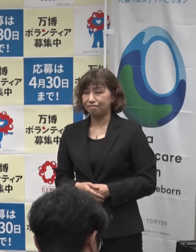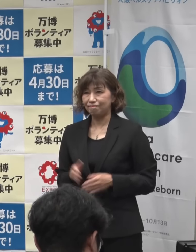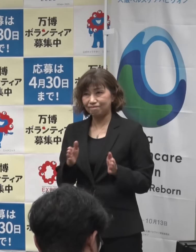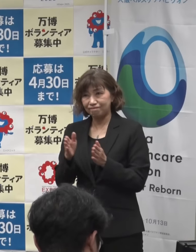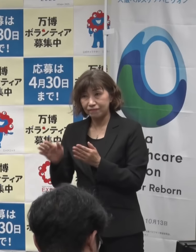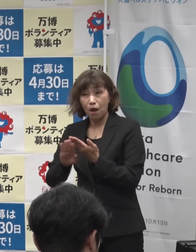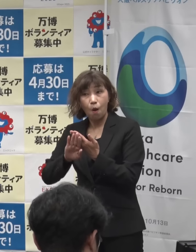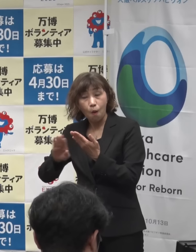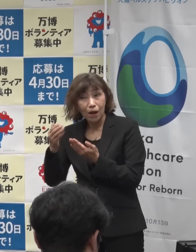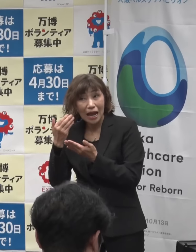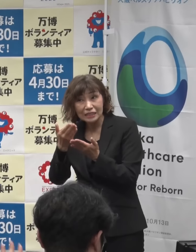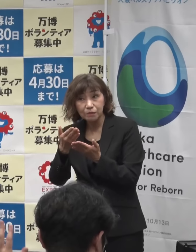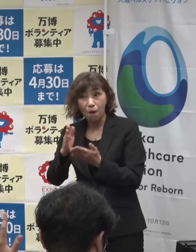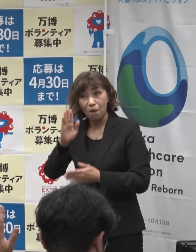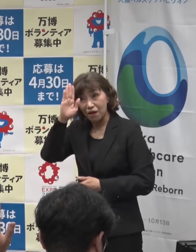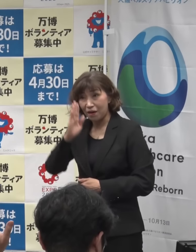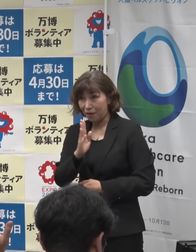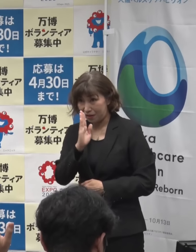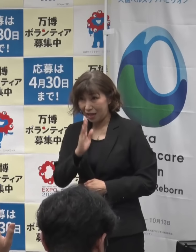他にご質問ございますでしょうか。